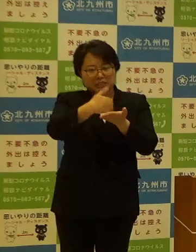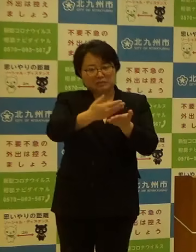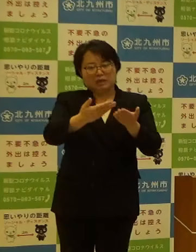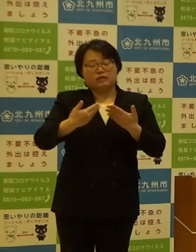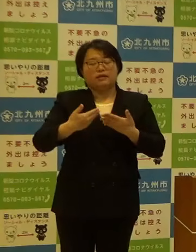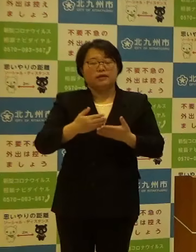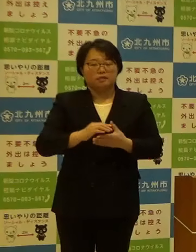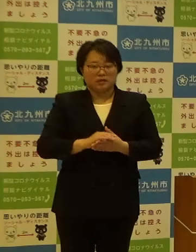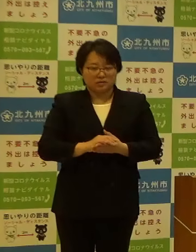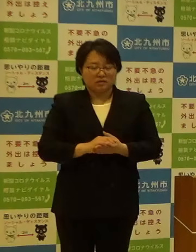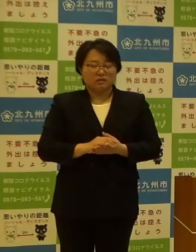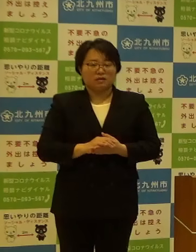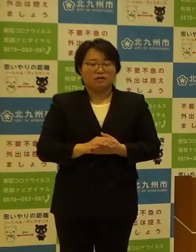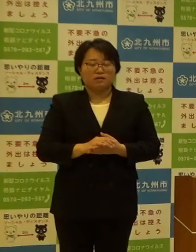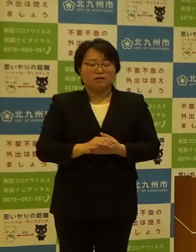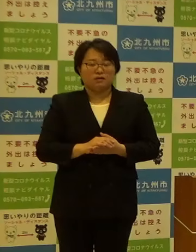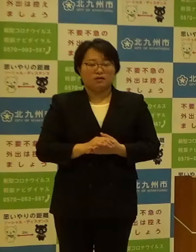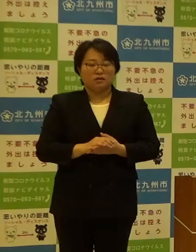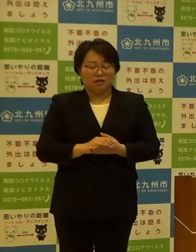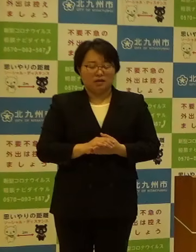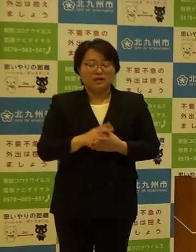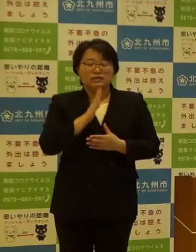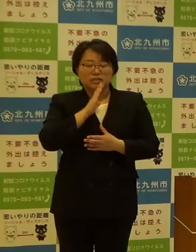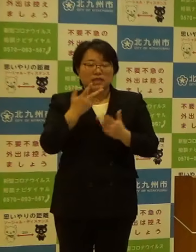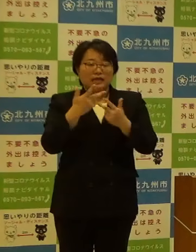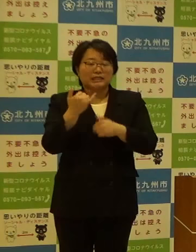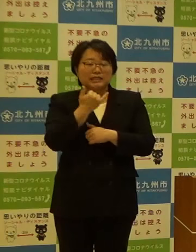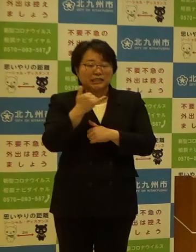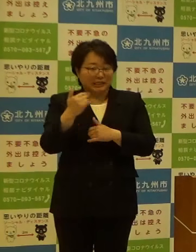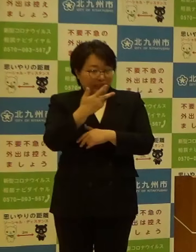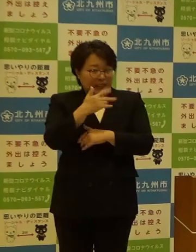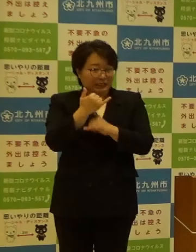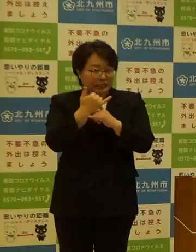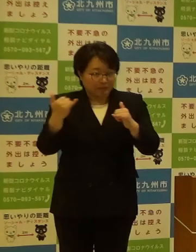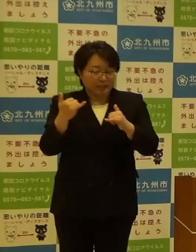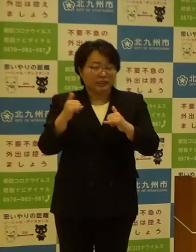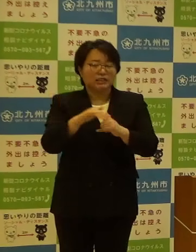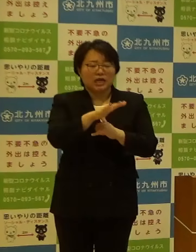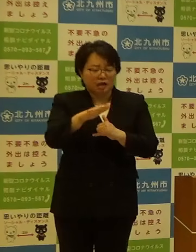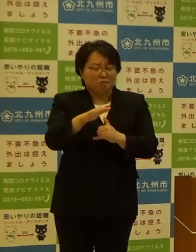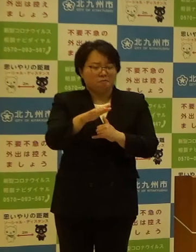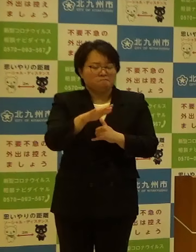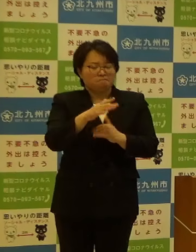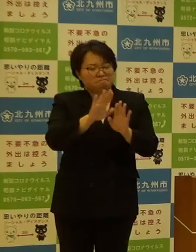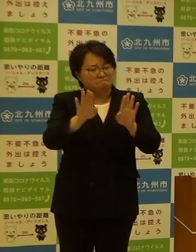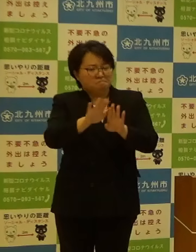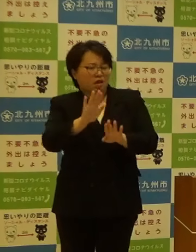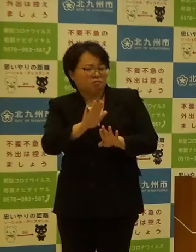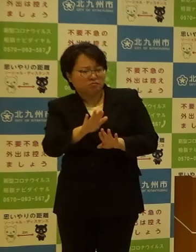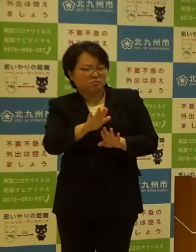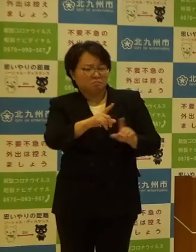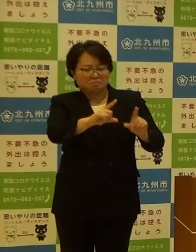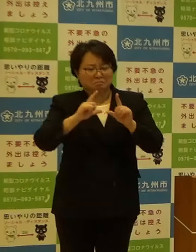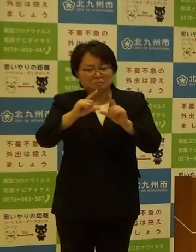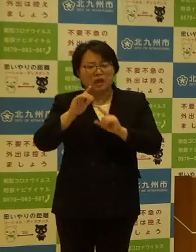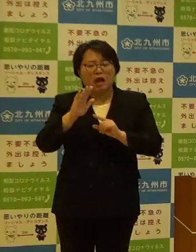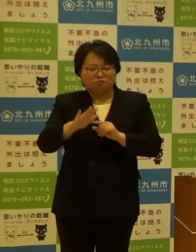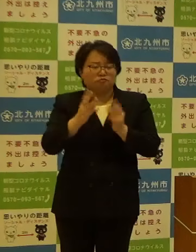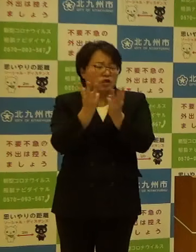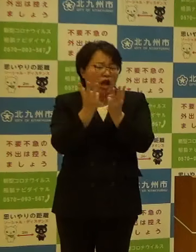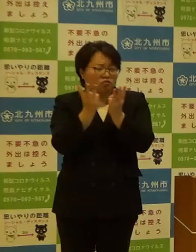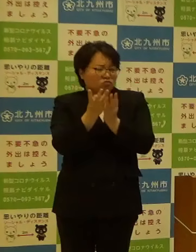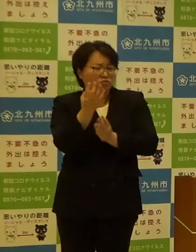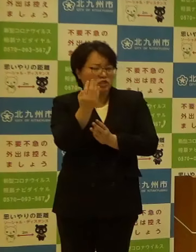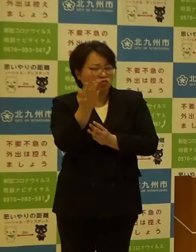や、市民からの指摘の数等、もし今分かれば教えていただきたいんですけれども。